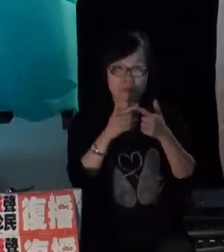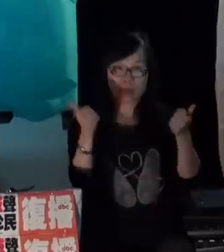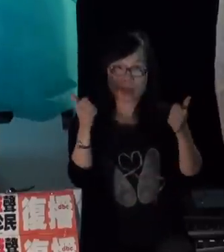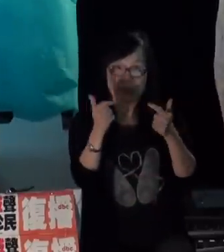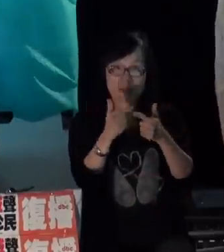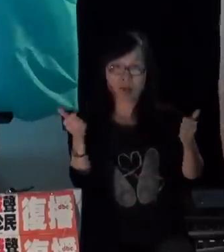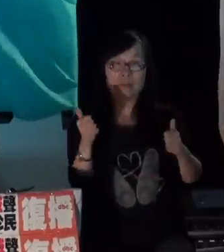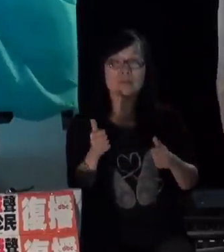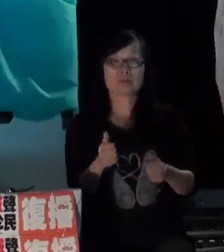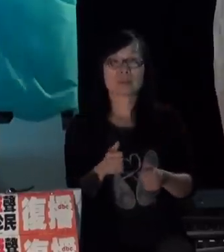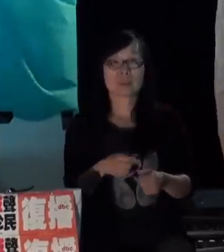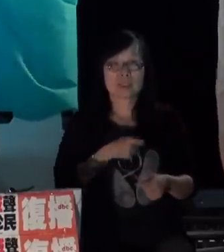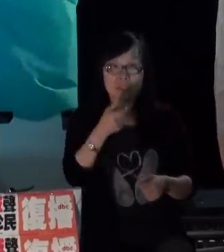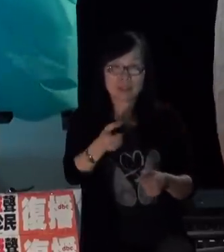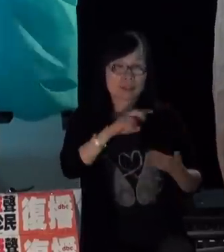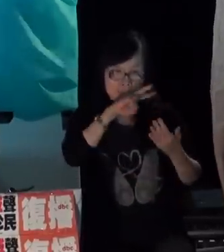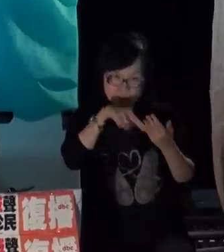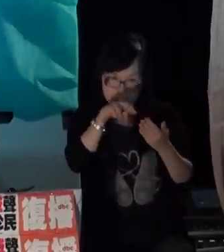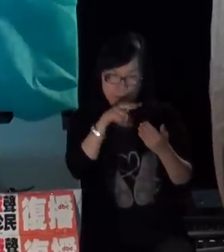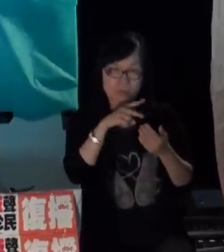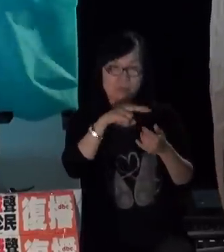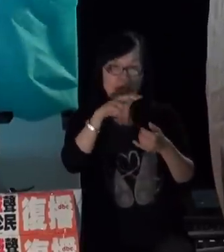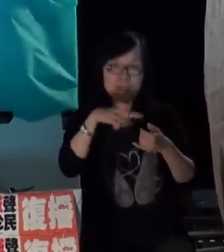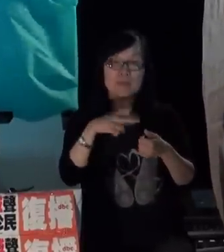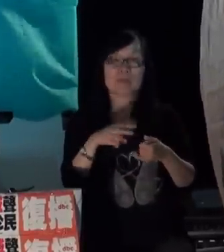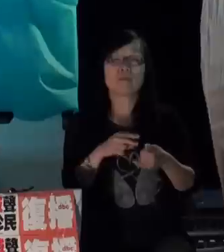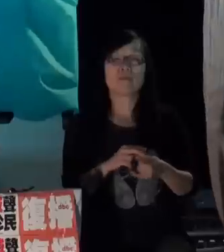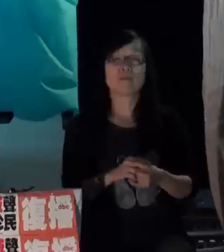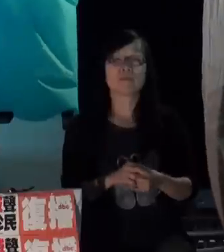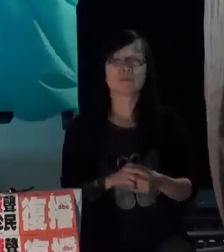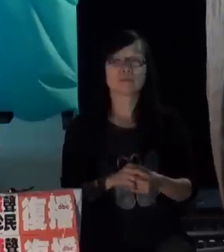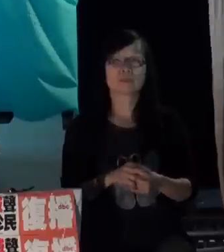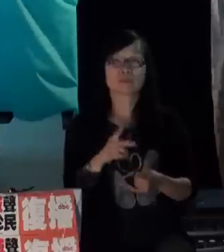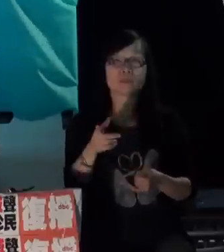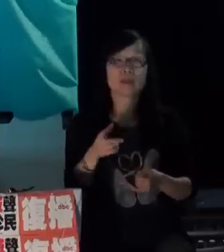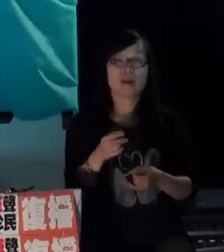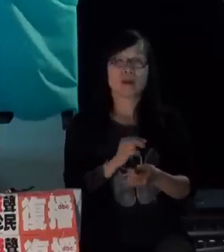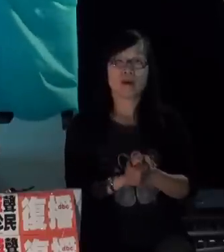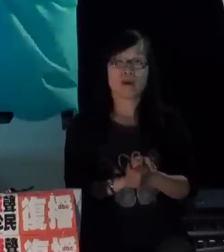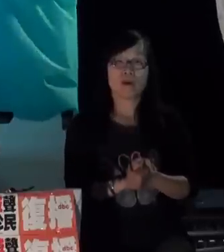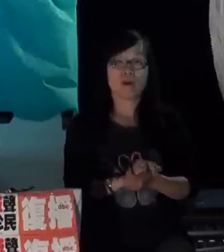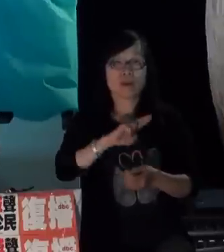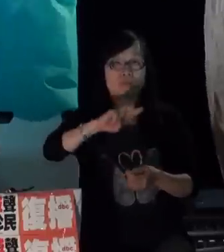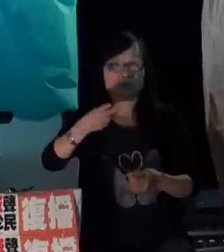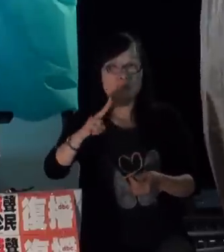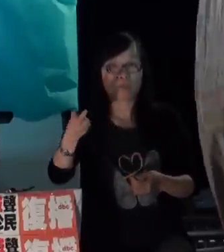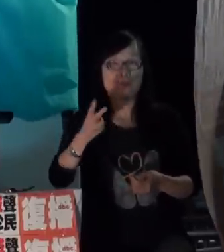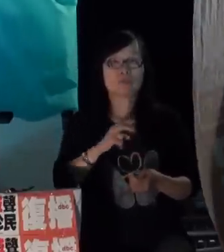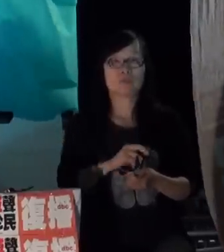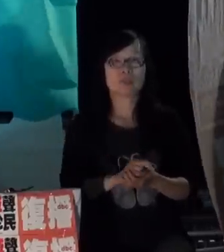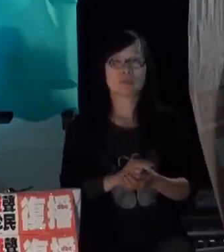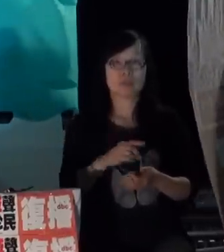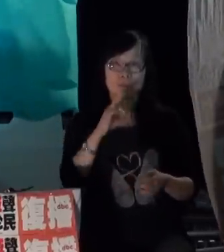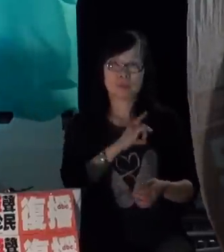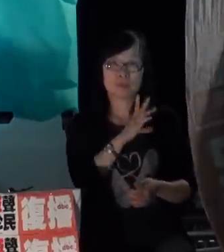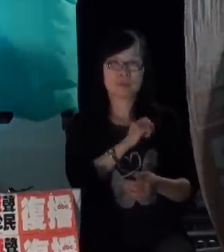嘅呢一個資產審查喺個政綱裏邊，何為適當？因為你嗰個 vision 同埋 mission 都轉咗嘅時候，咁你自